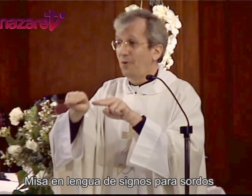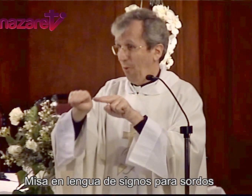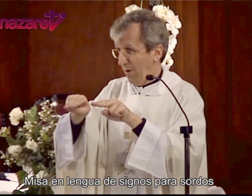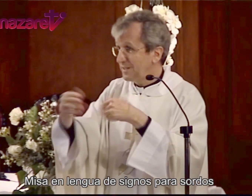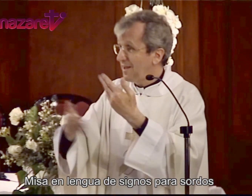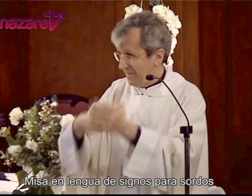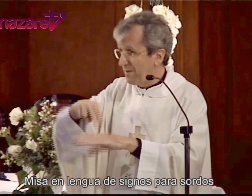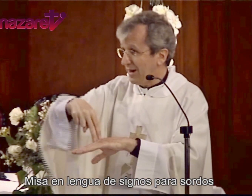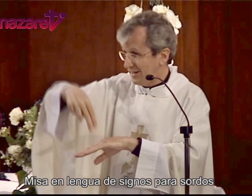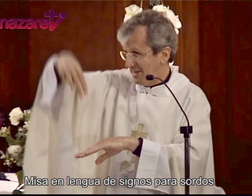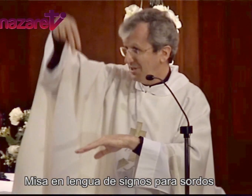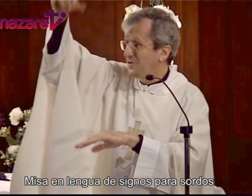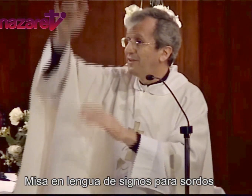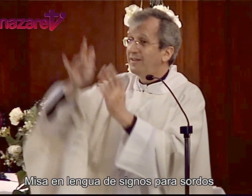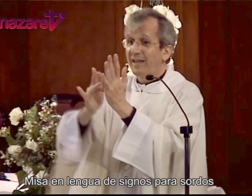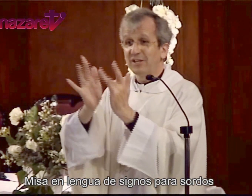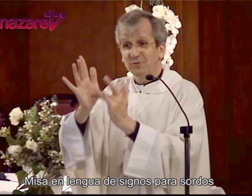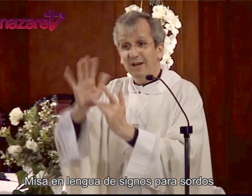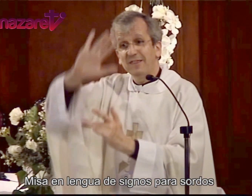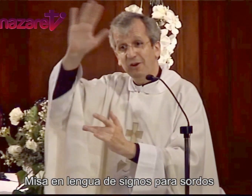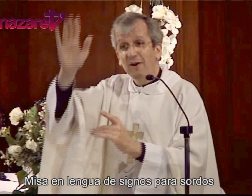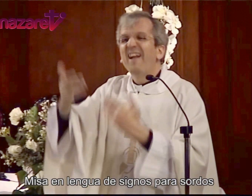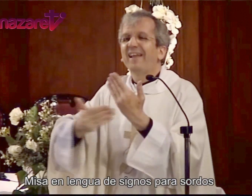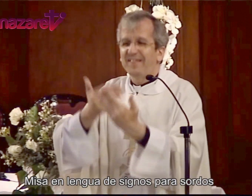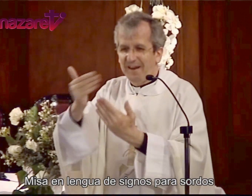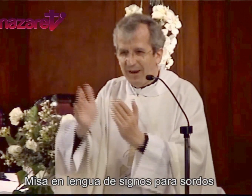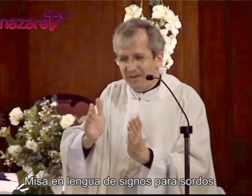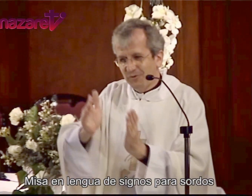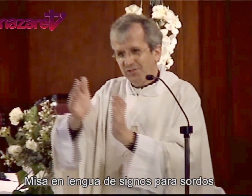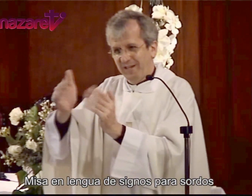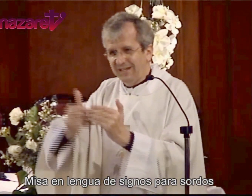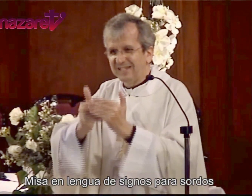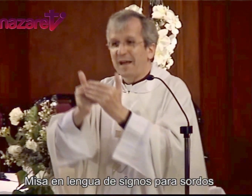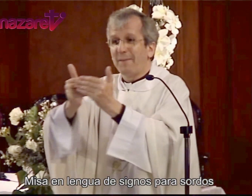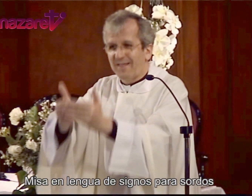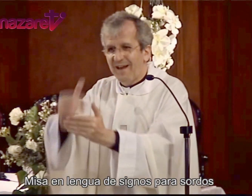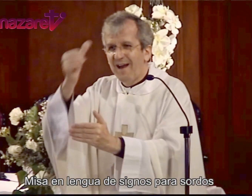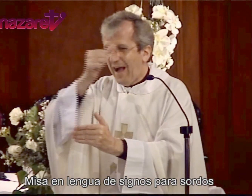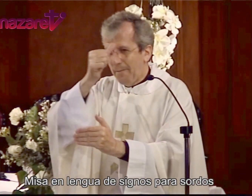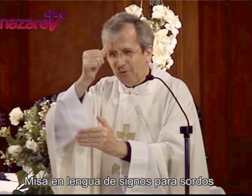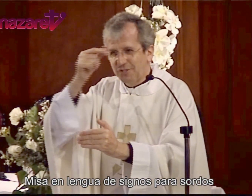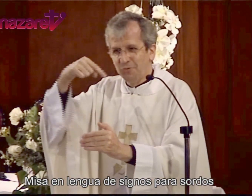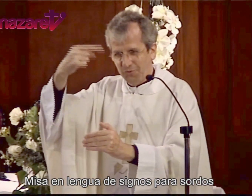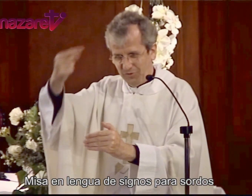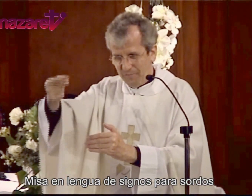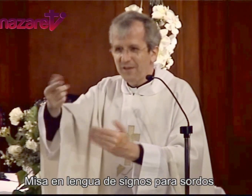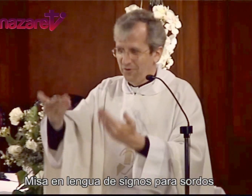jueves Celebrar la ascensión De Jesús al cielo Que celebraremos Se aplaza Al próximo domingo